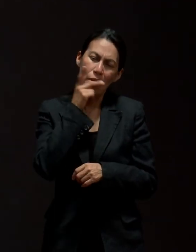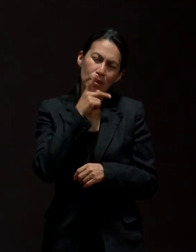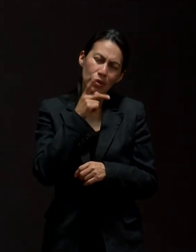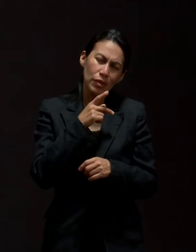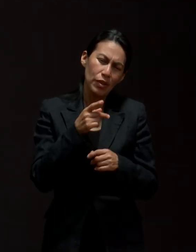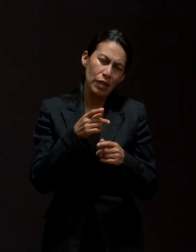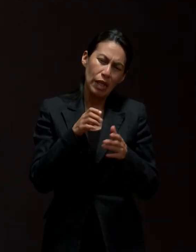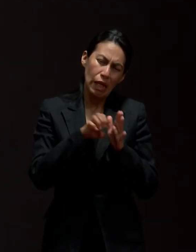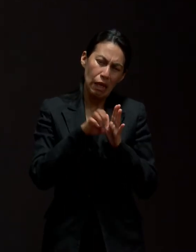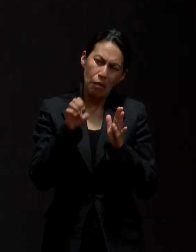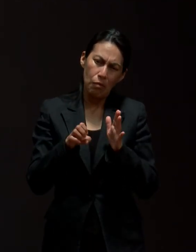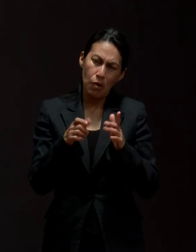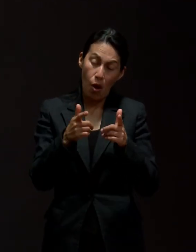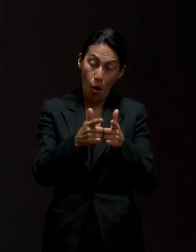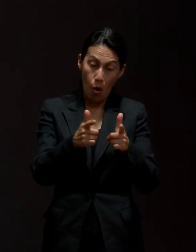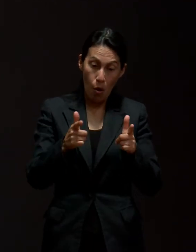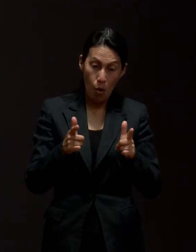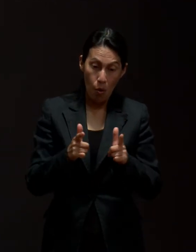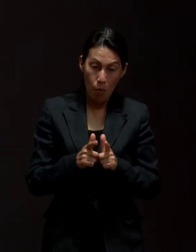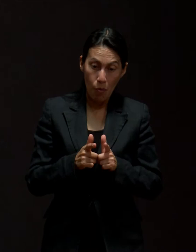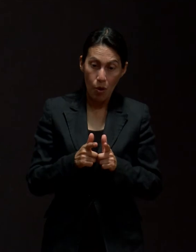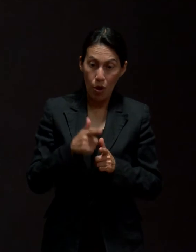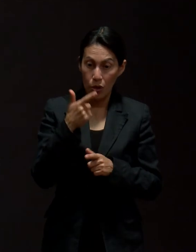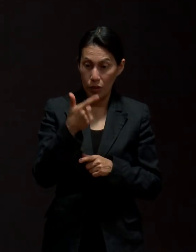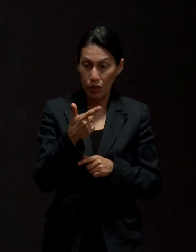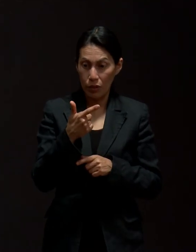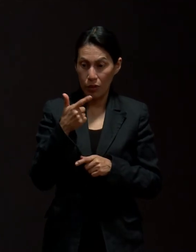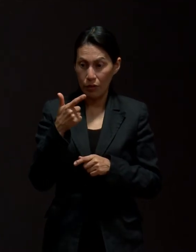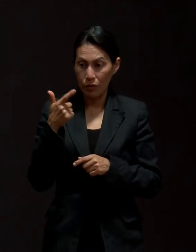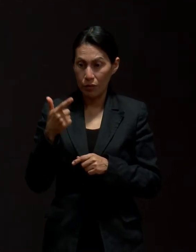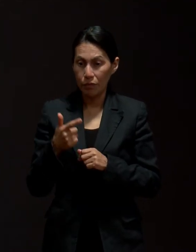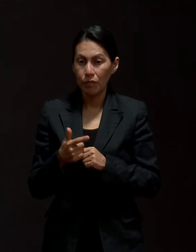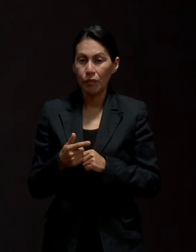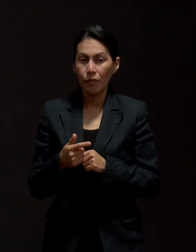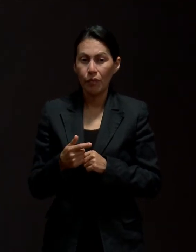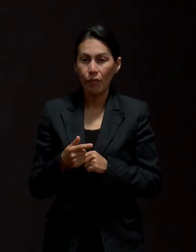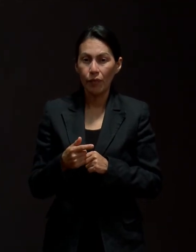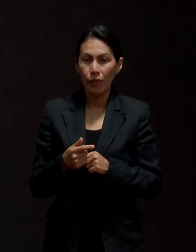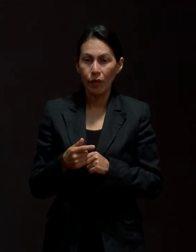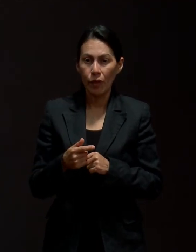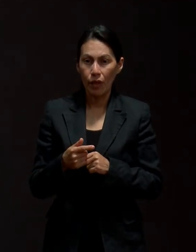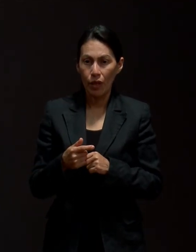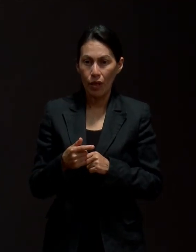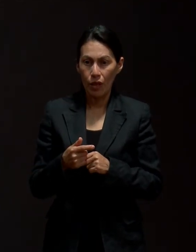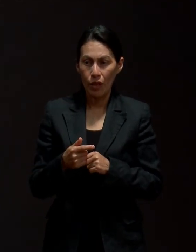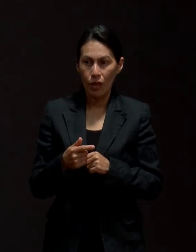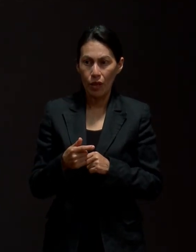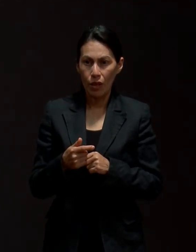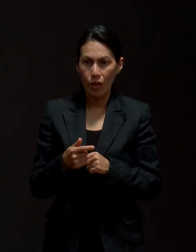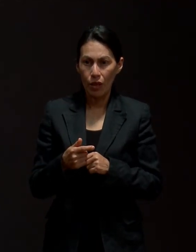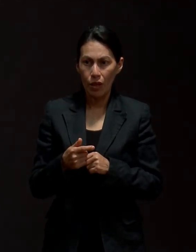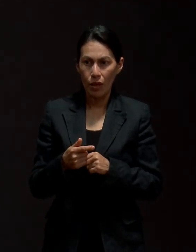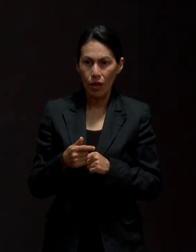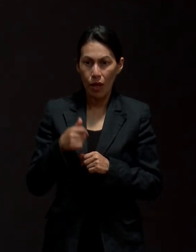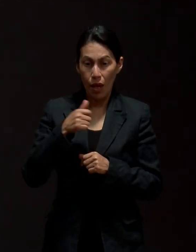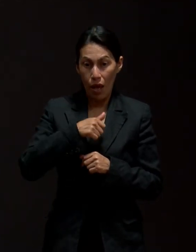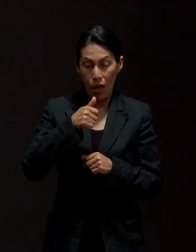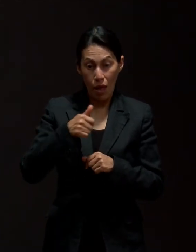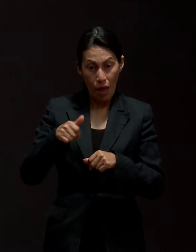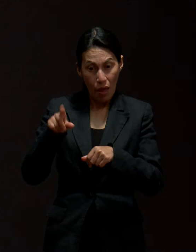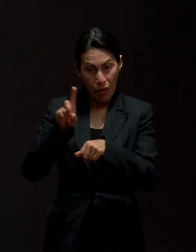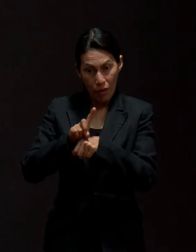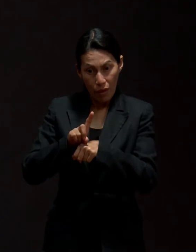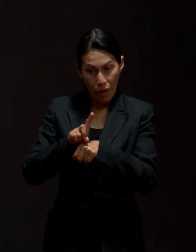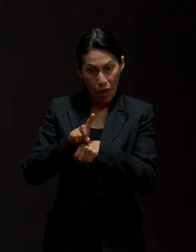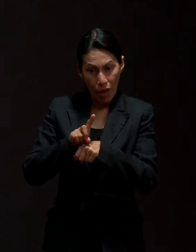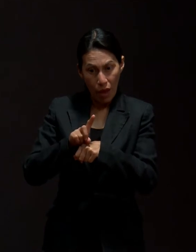dividió como en grupo de siete, ¿no? Para el domingo, lunes, martes, miércoles, jueves y viernes y sábado. Dividió el